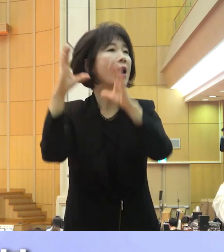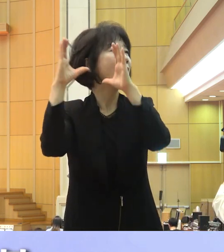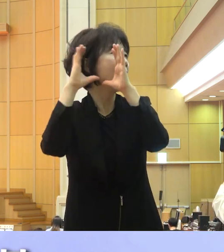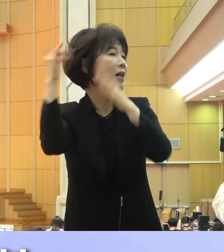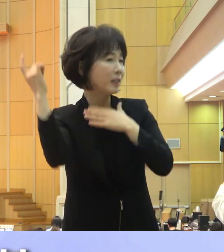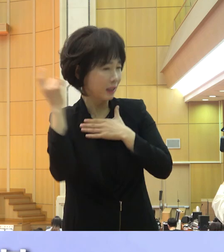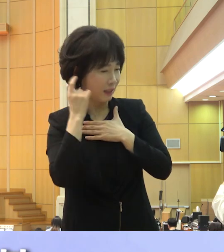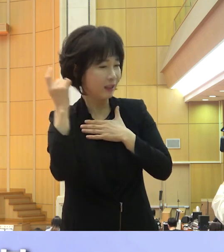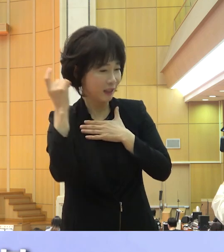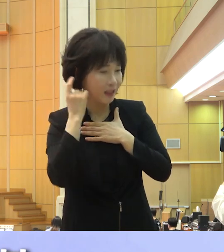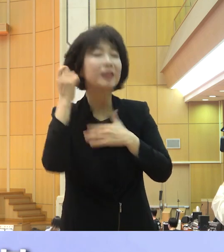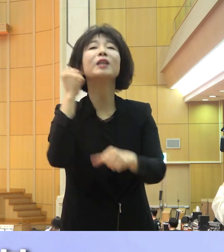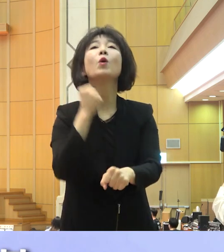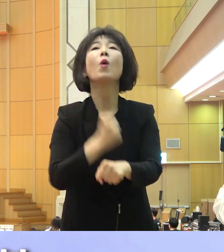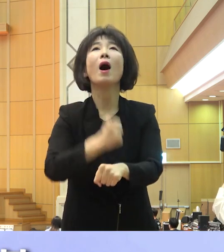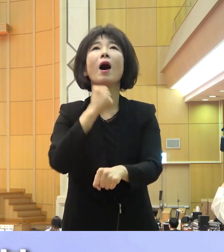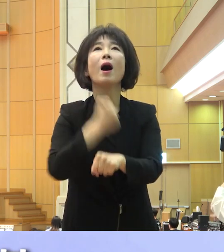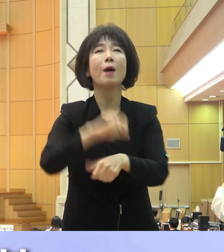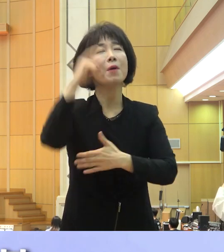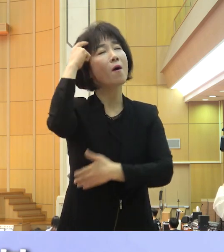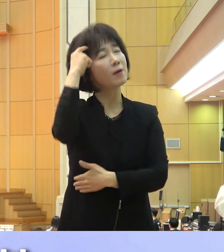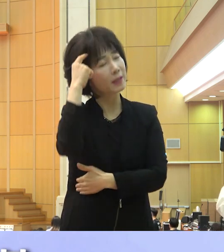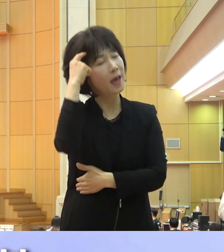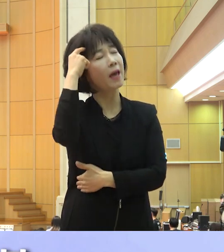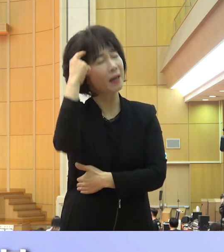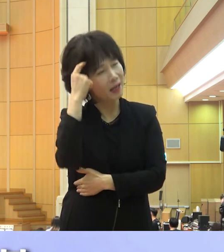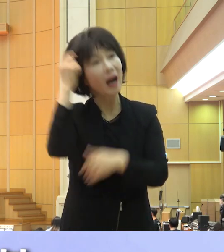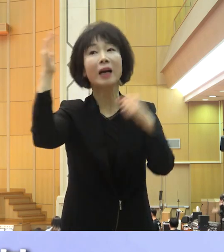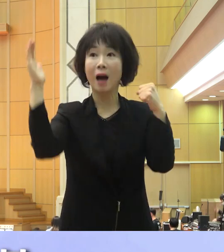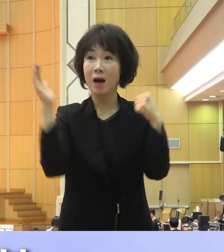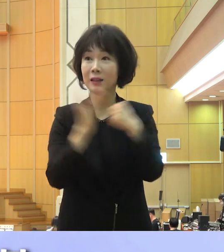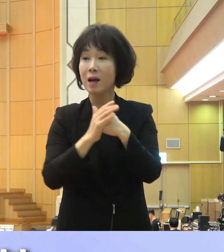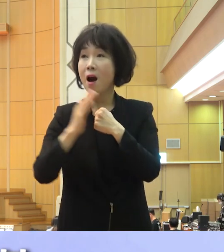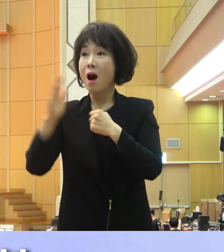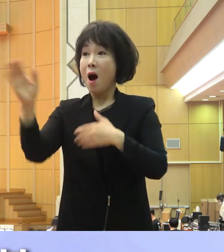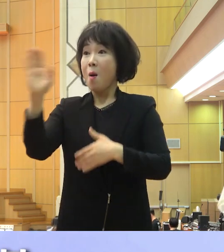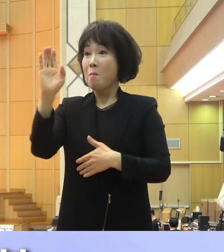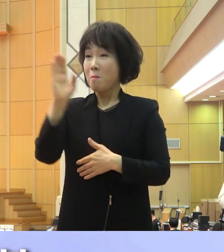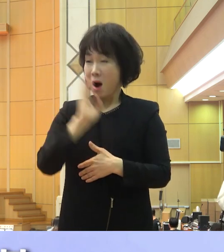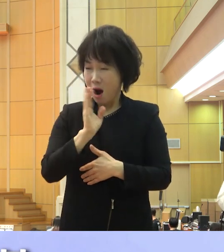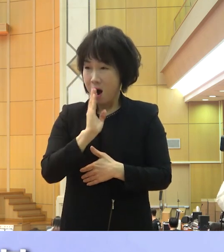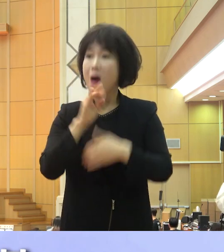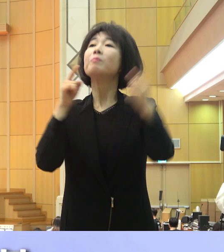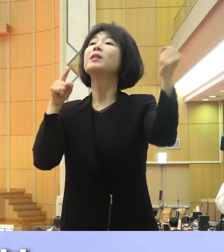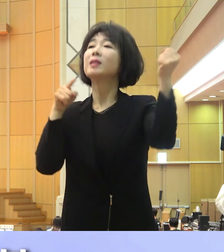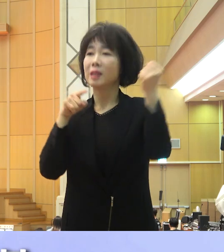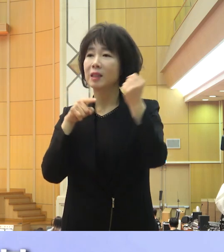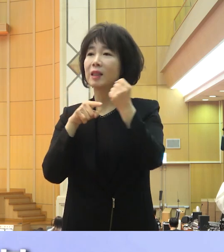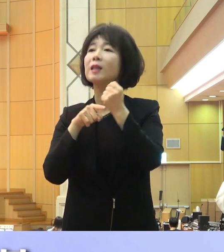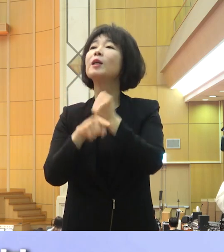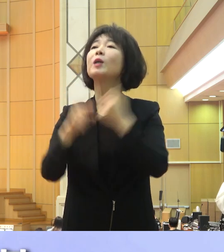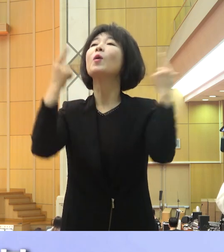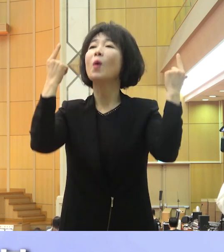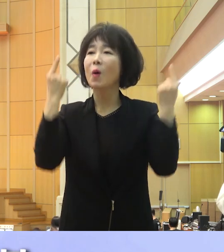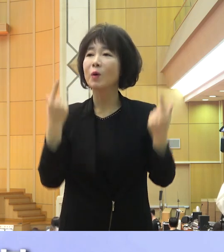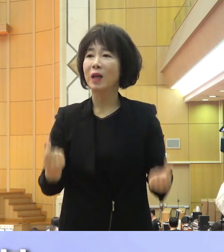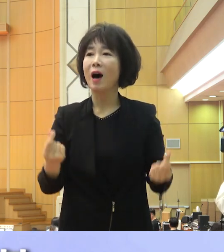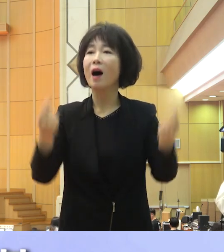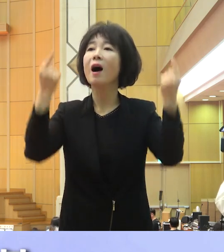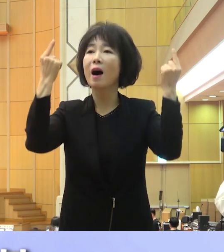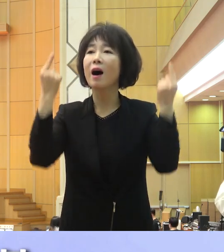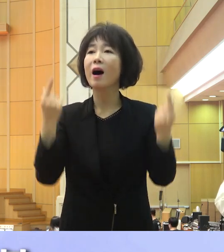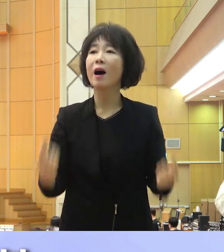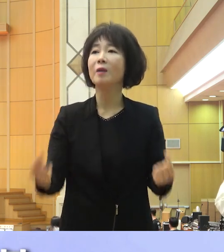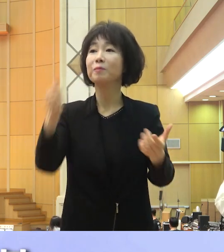듣세. 듣기도 하며 생각하니 잠이